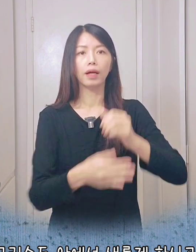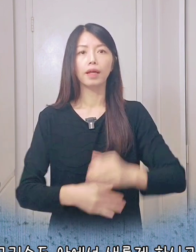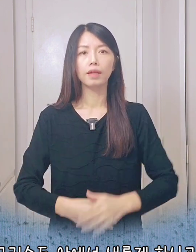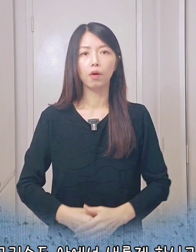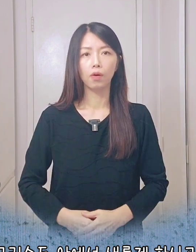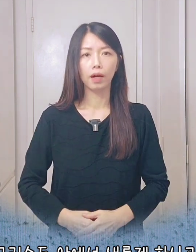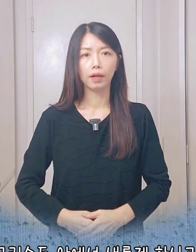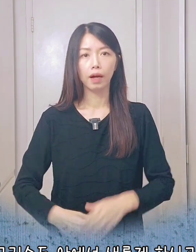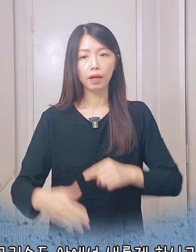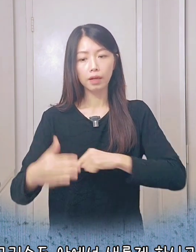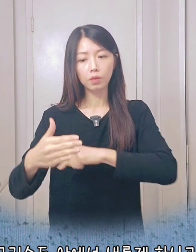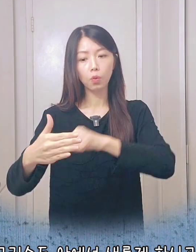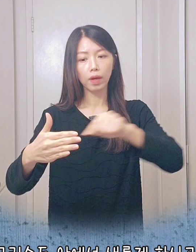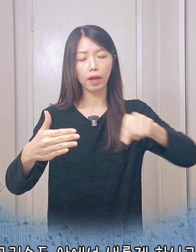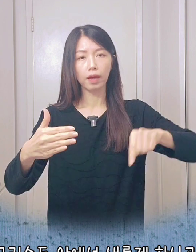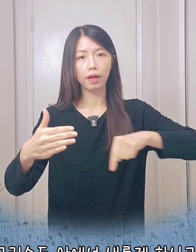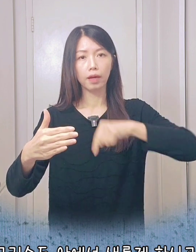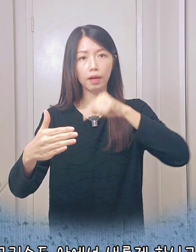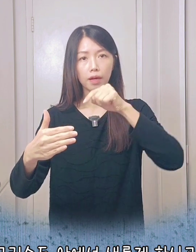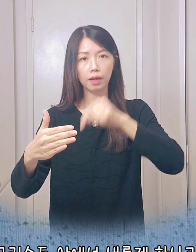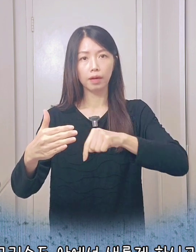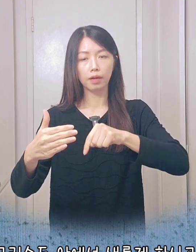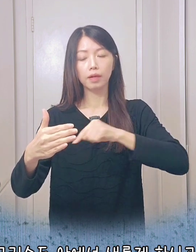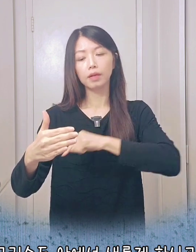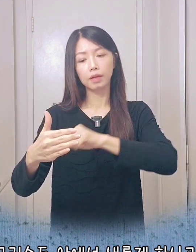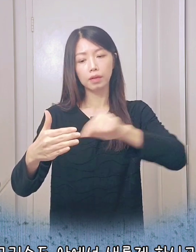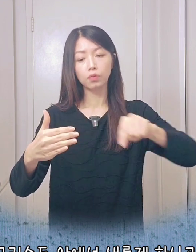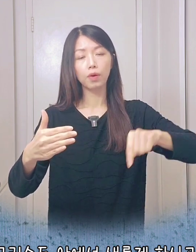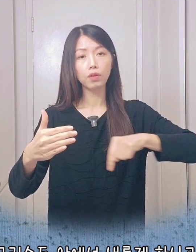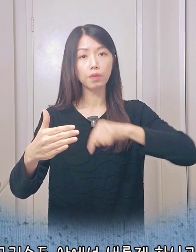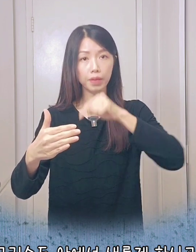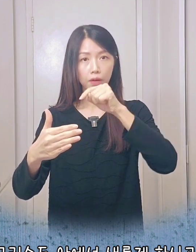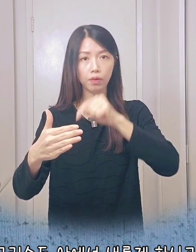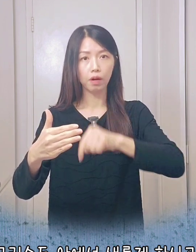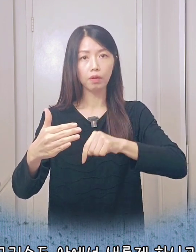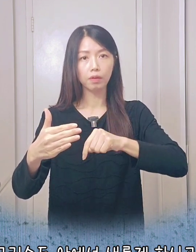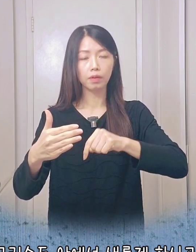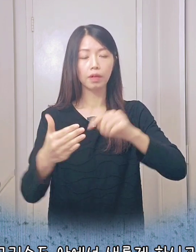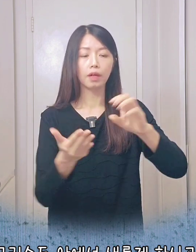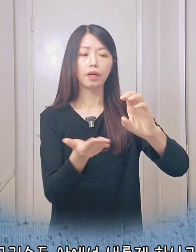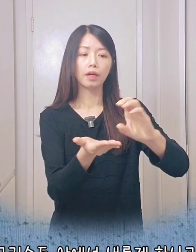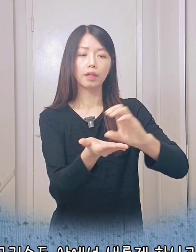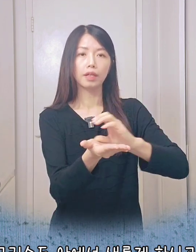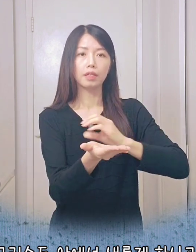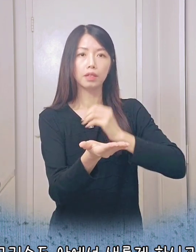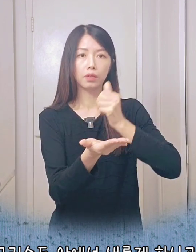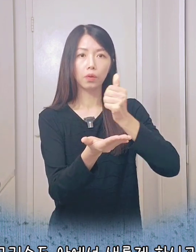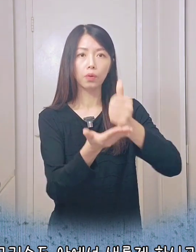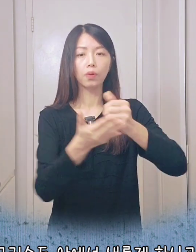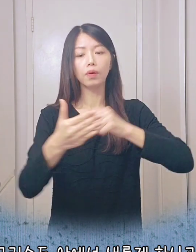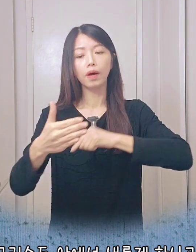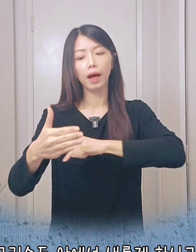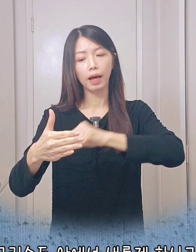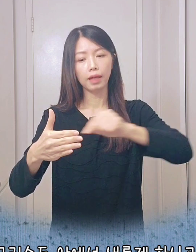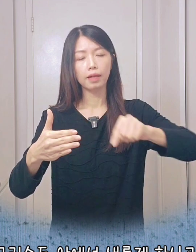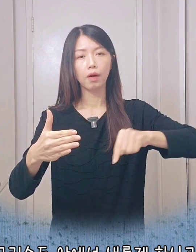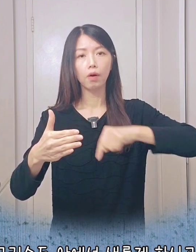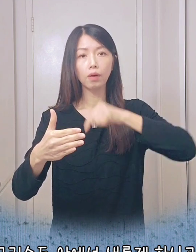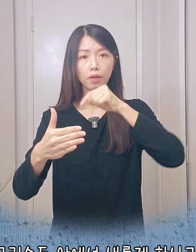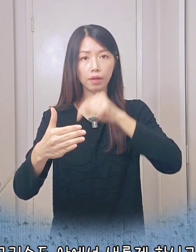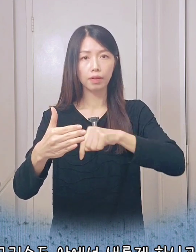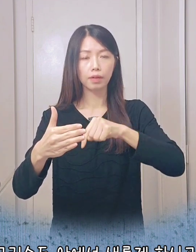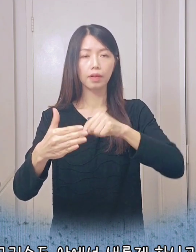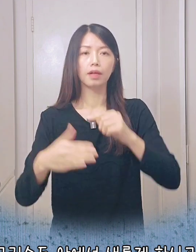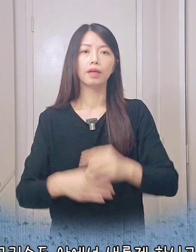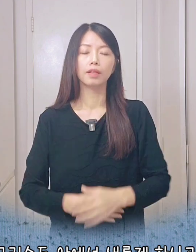그리스도 안에서 아까 속에 소 해주시면 되고요. 그리스도